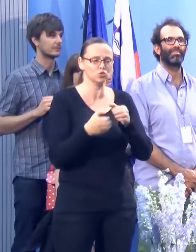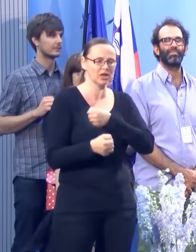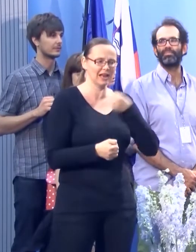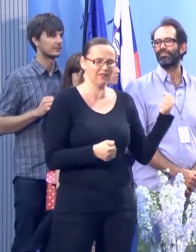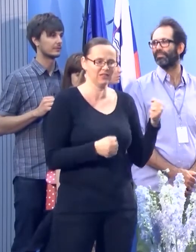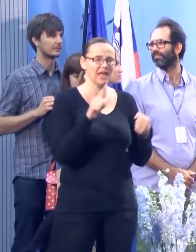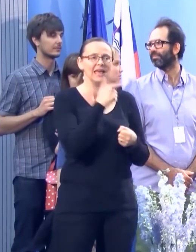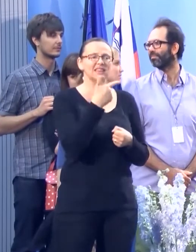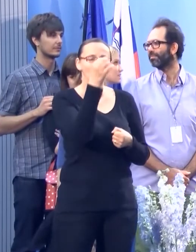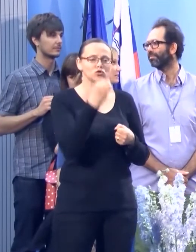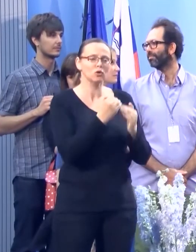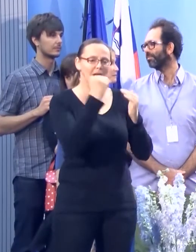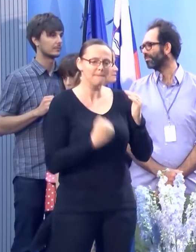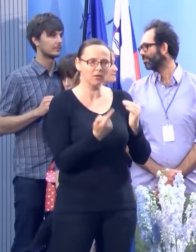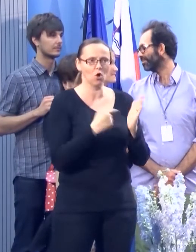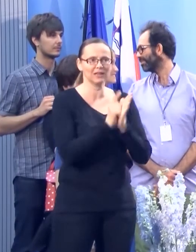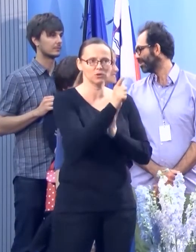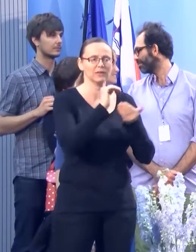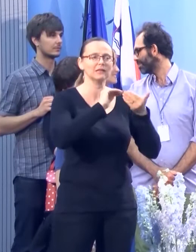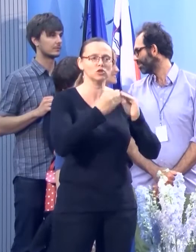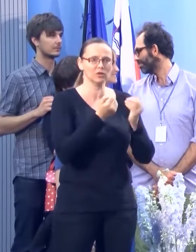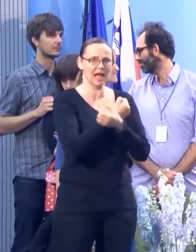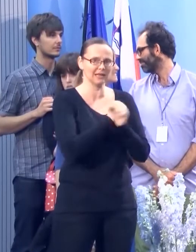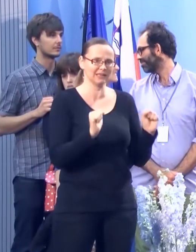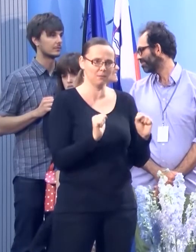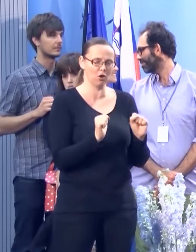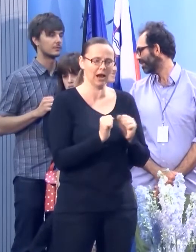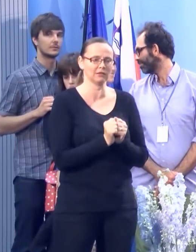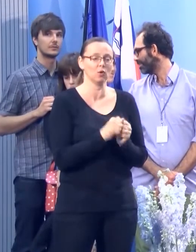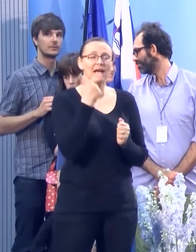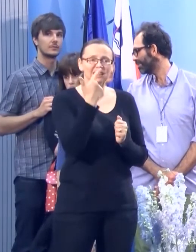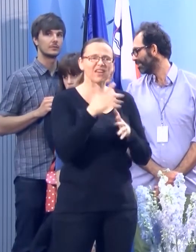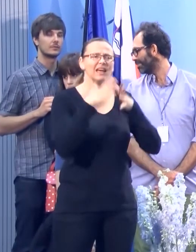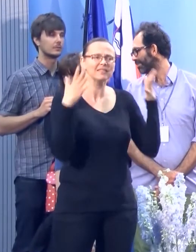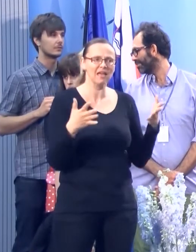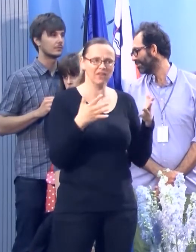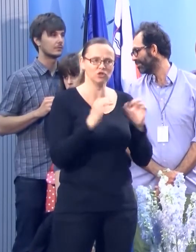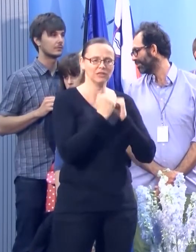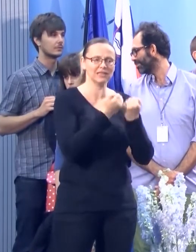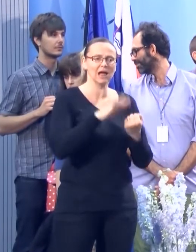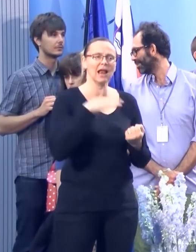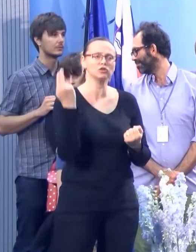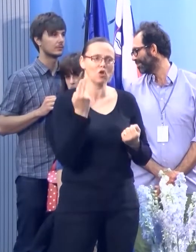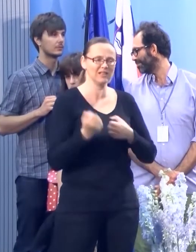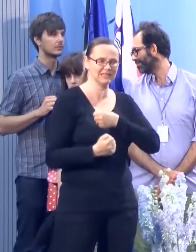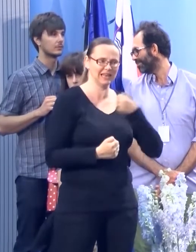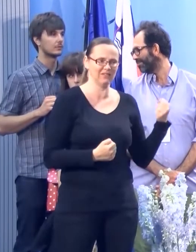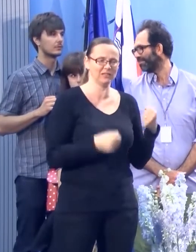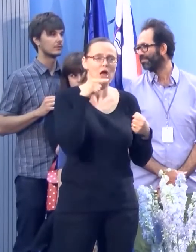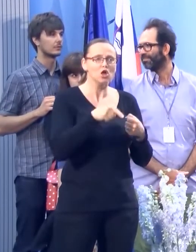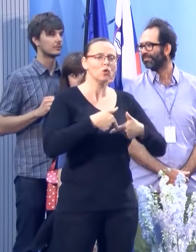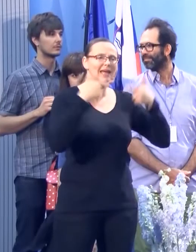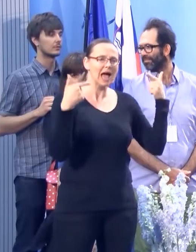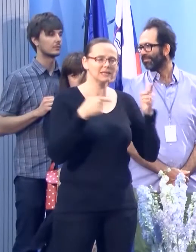in 2% manj od rezultata socialnih demokratov, torej doslej dveh največjih strank na slovenski levici. To je